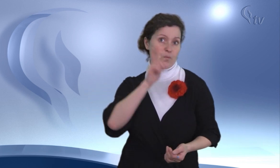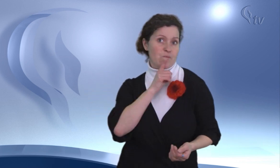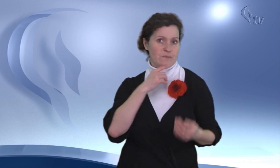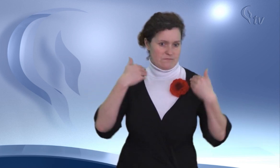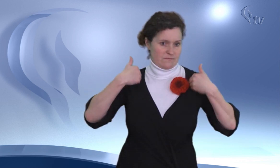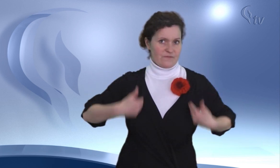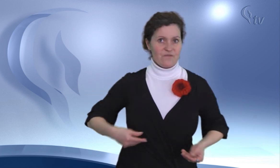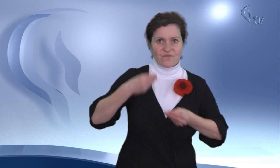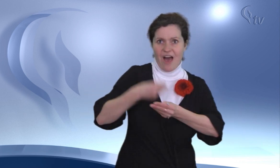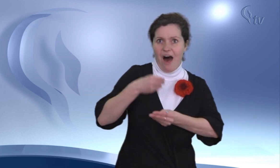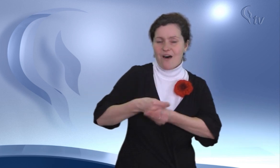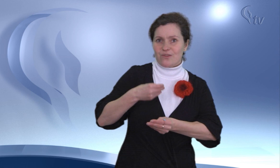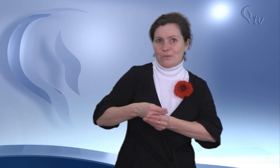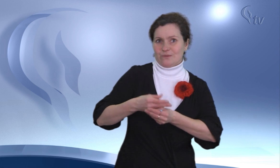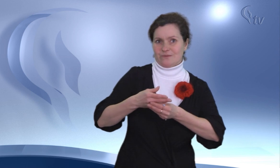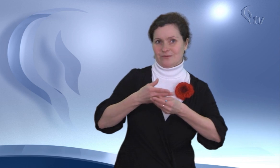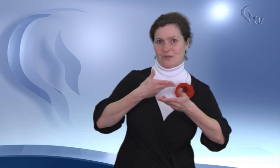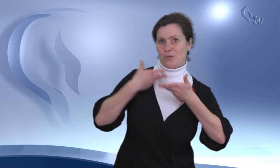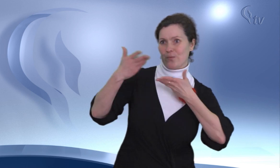Kui kurt väärtustab ennast ja on ise